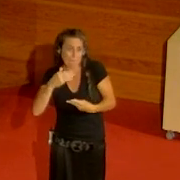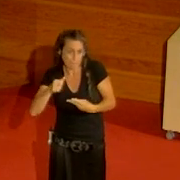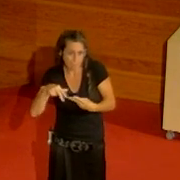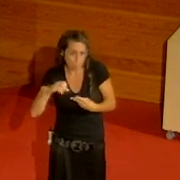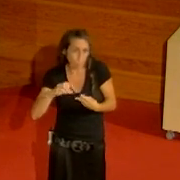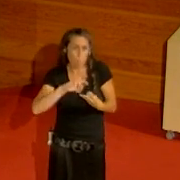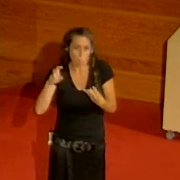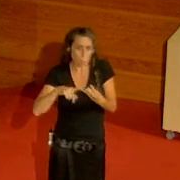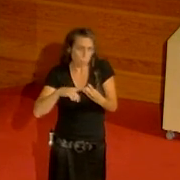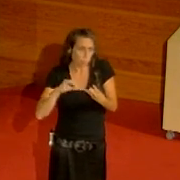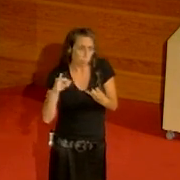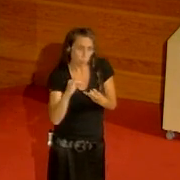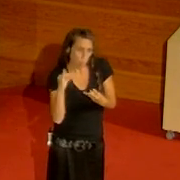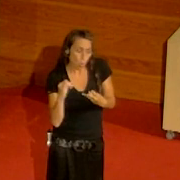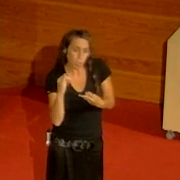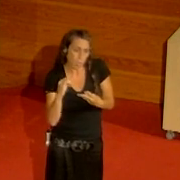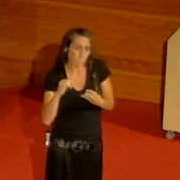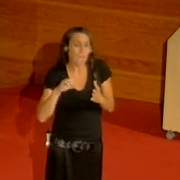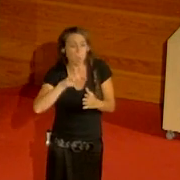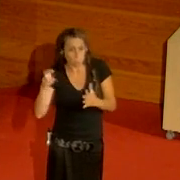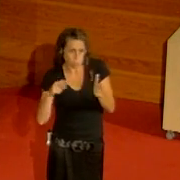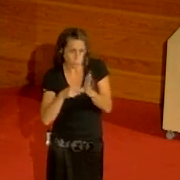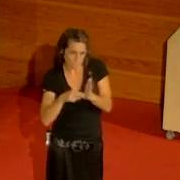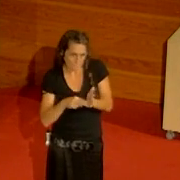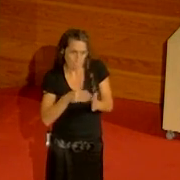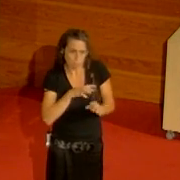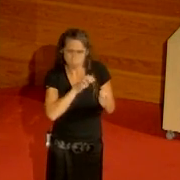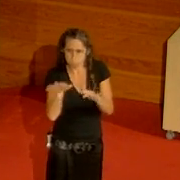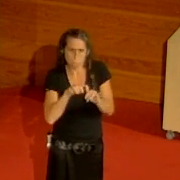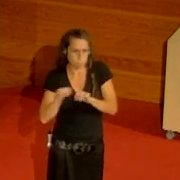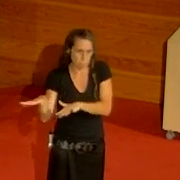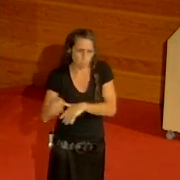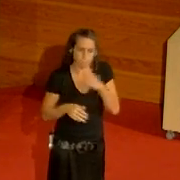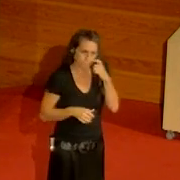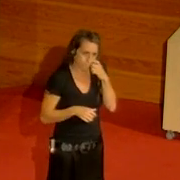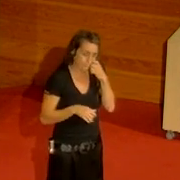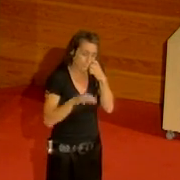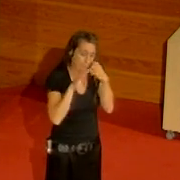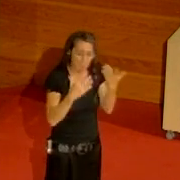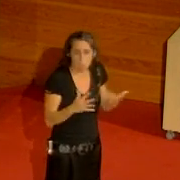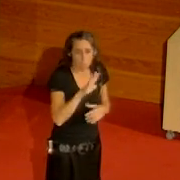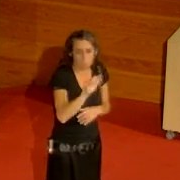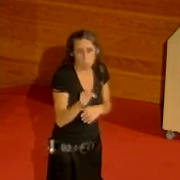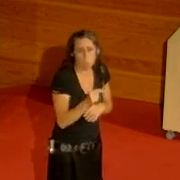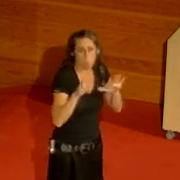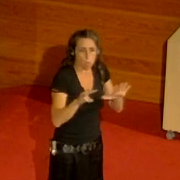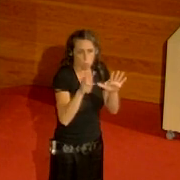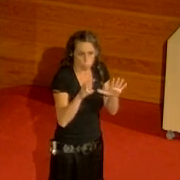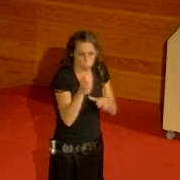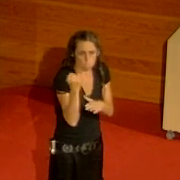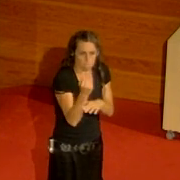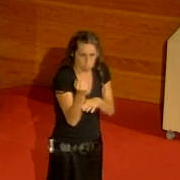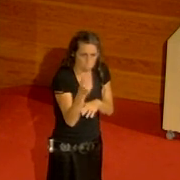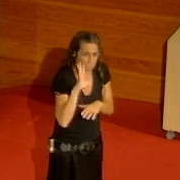Jordania hoy por hoy 5,8 millones de hay en el mundo 5,8 millones de refugiados palestinos que